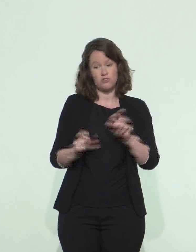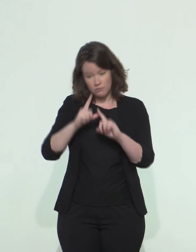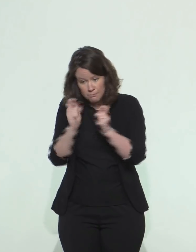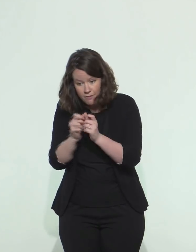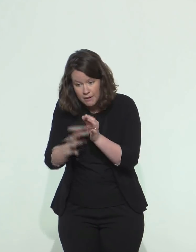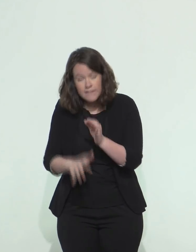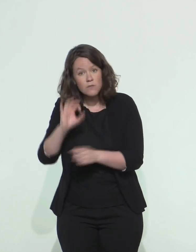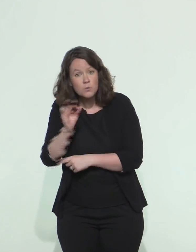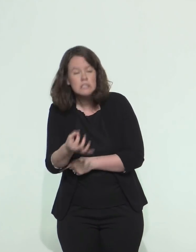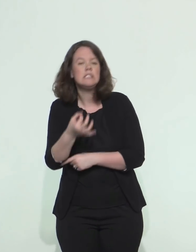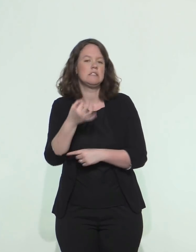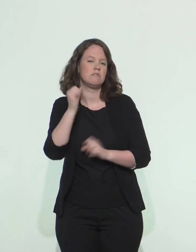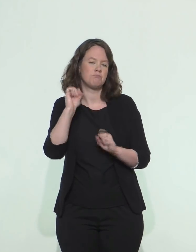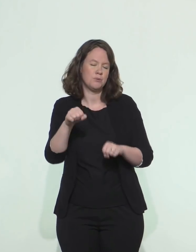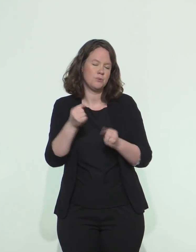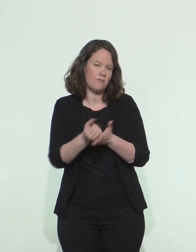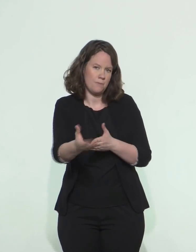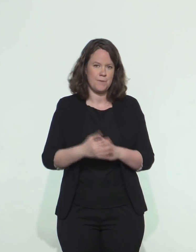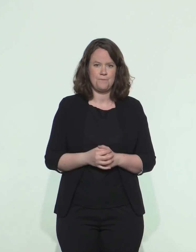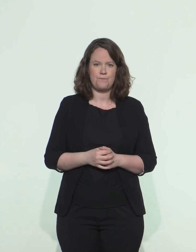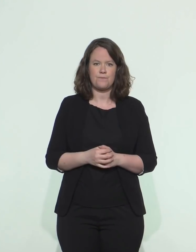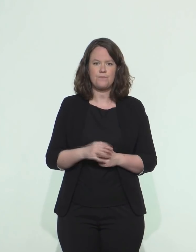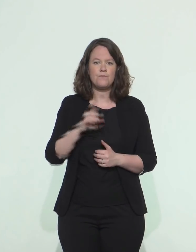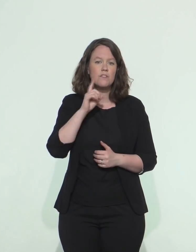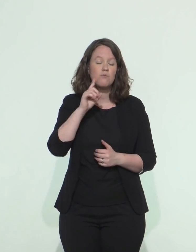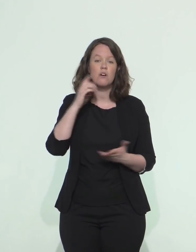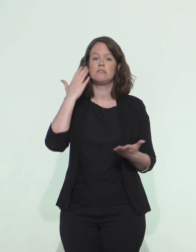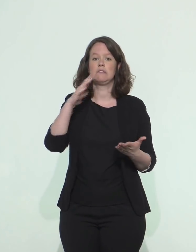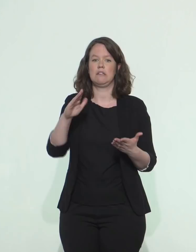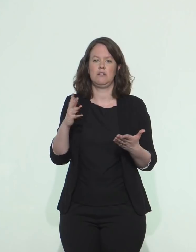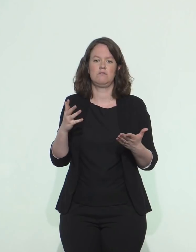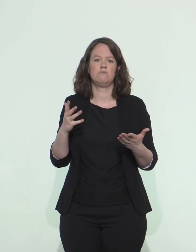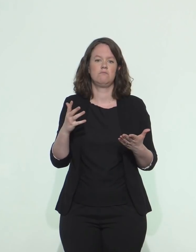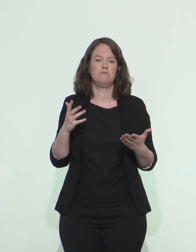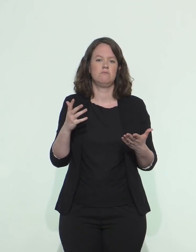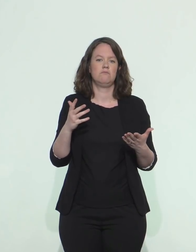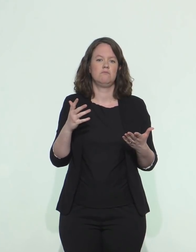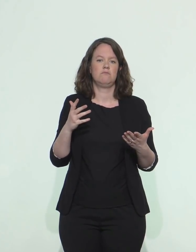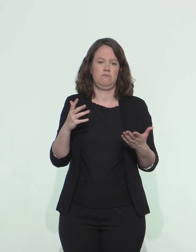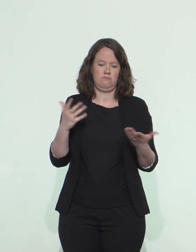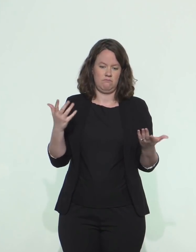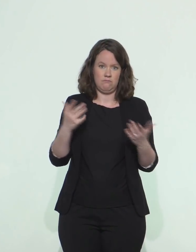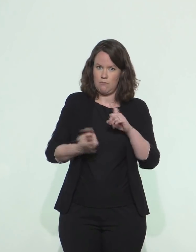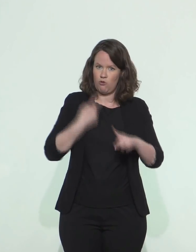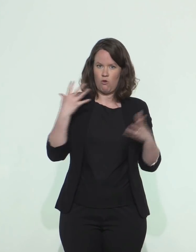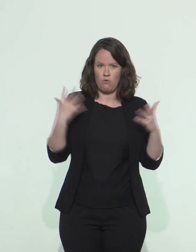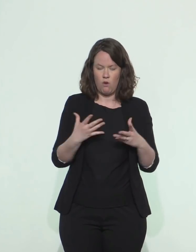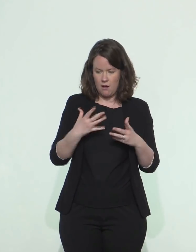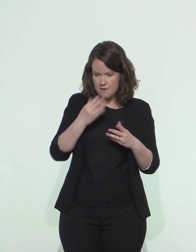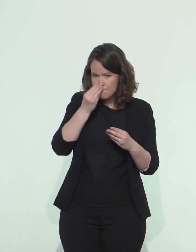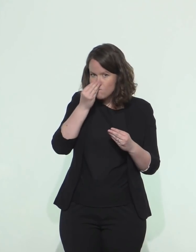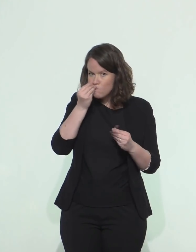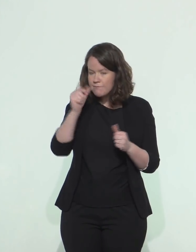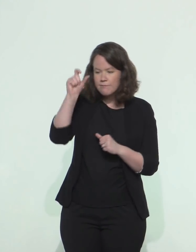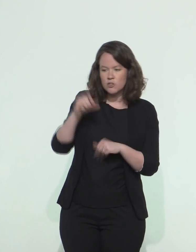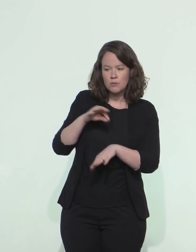aider dans cette campagne très importante qu'a rappelé le Premier ministre, qui est l'importance de dépister, de